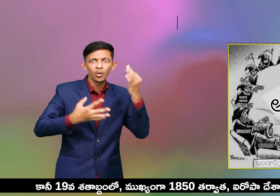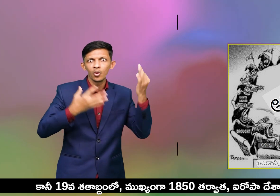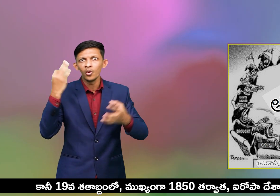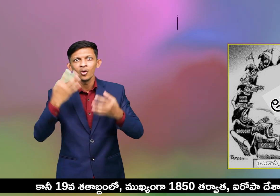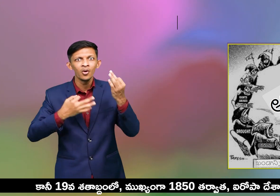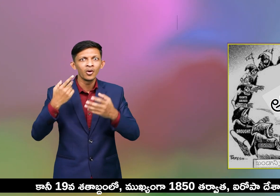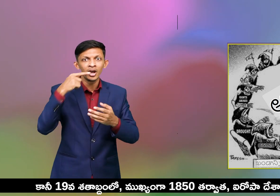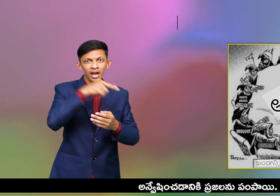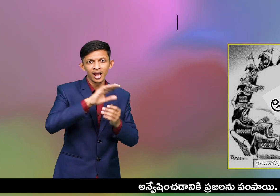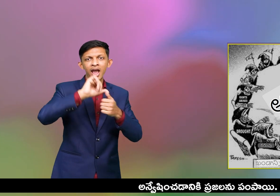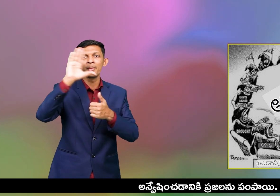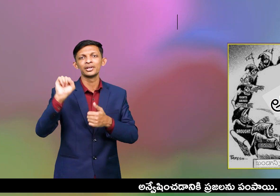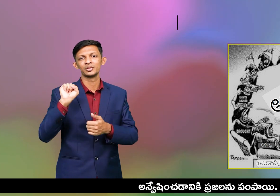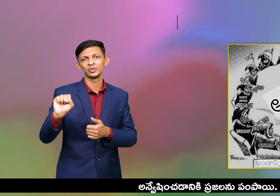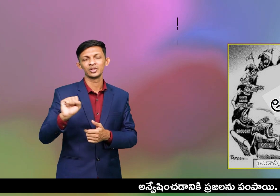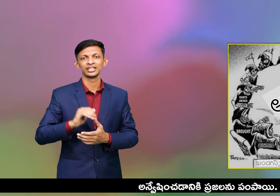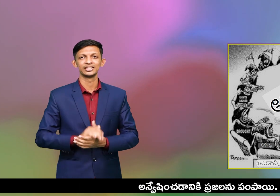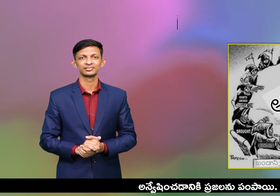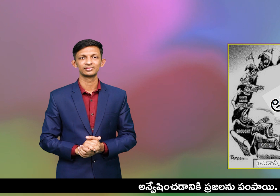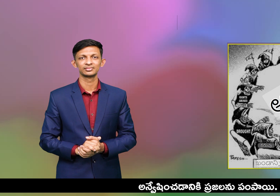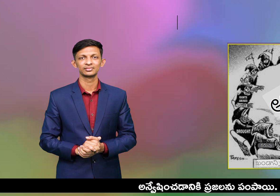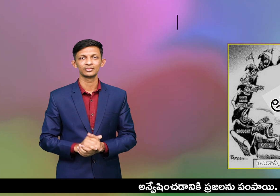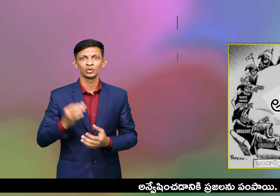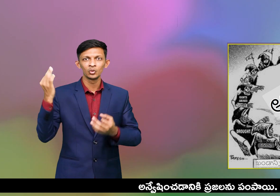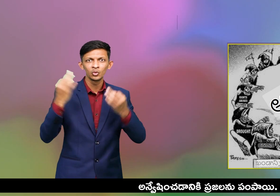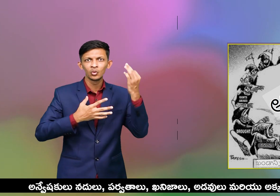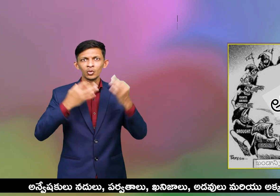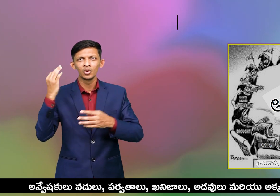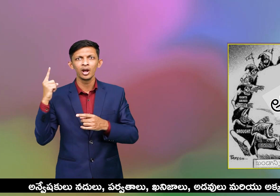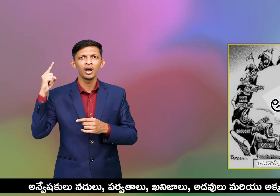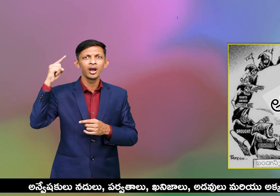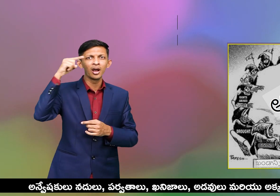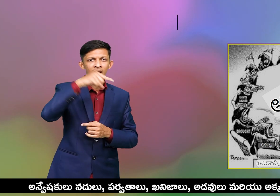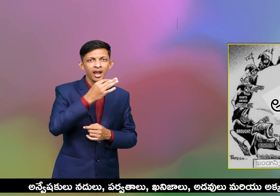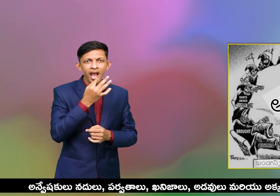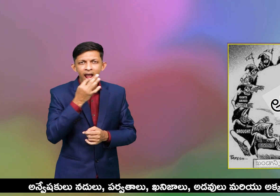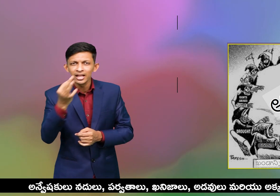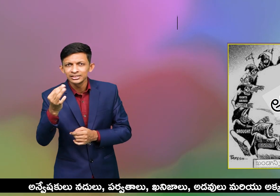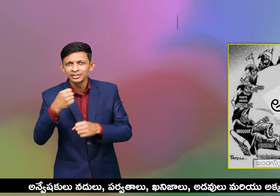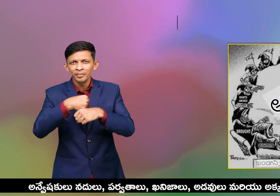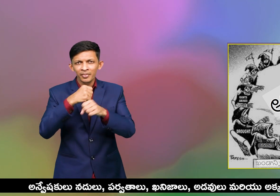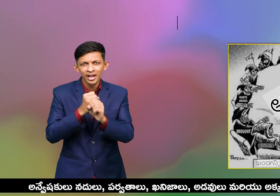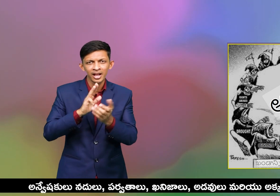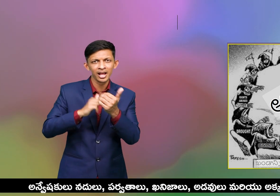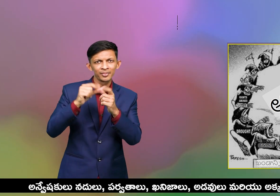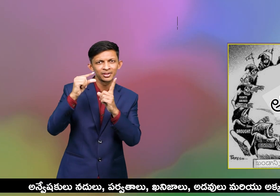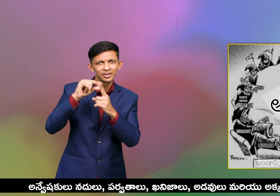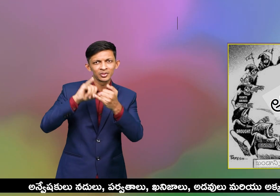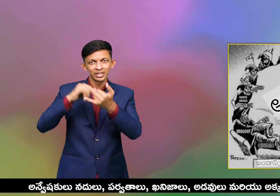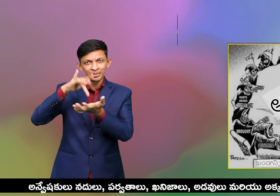లోపలి భాగాన్ని అన్వేషించడానికి ప్రజలను పంపాయి. అన్వేషకులు నదులు, పర్వతాలు, ఖనిజాలు,